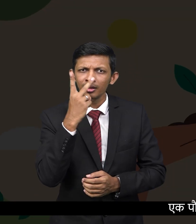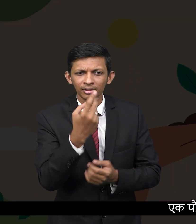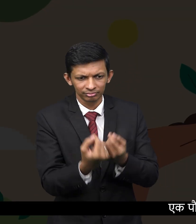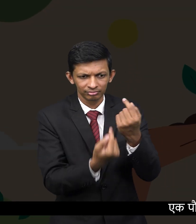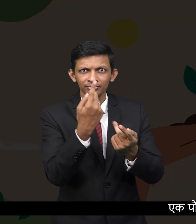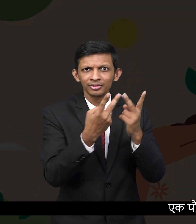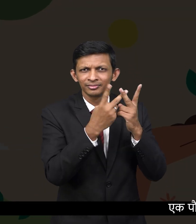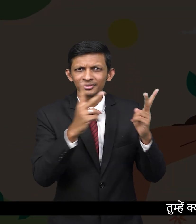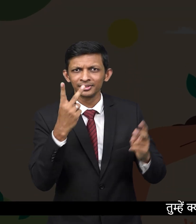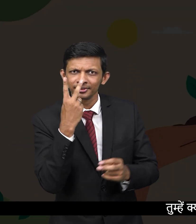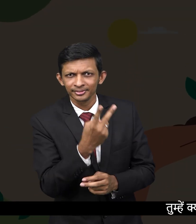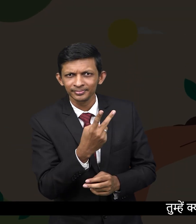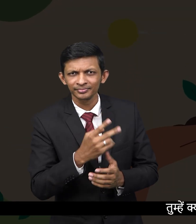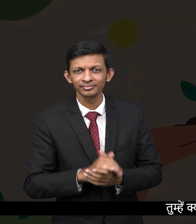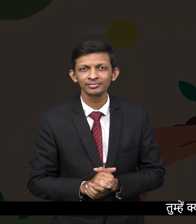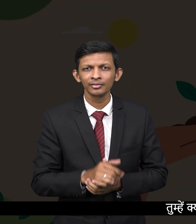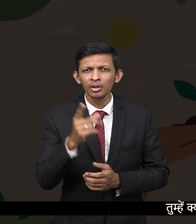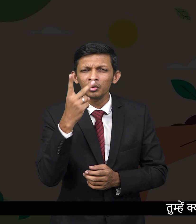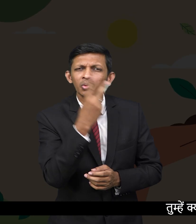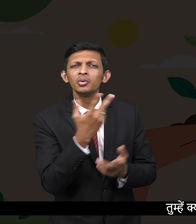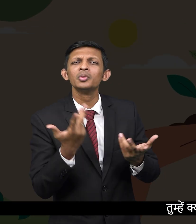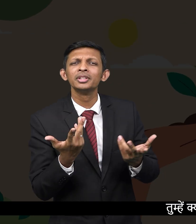एक पौधे को देखो। तुम्हें क्या दिखता है?